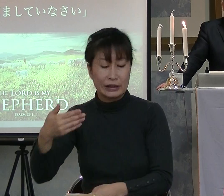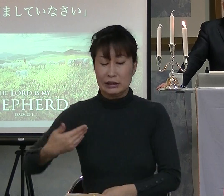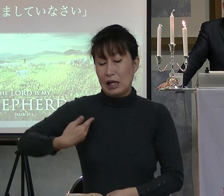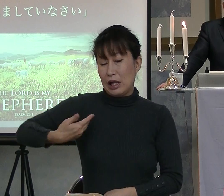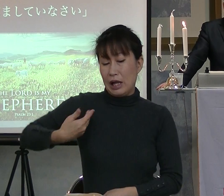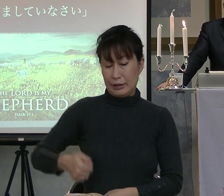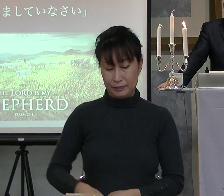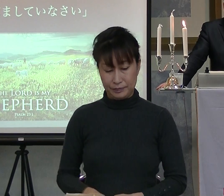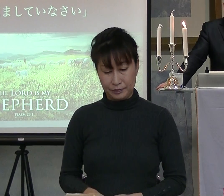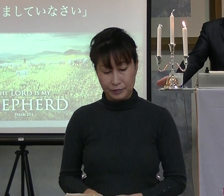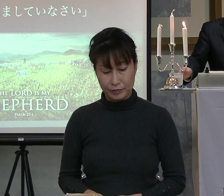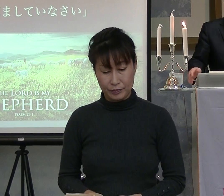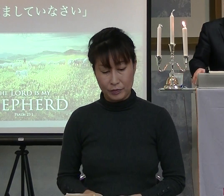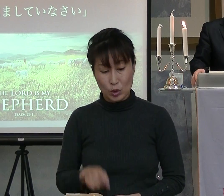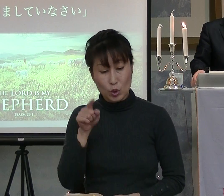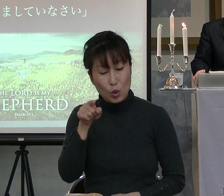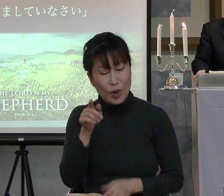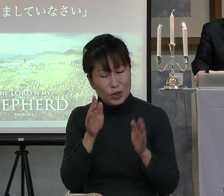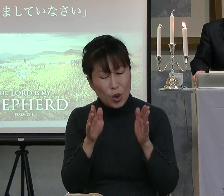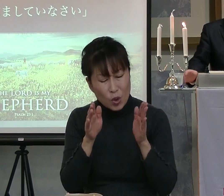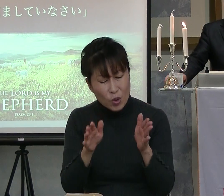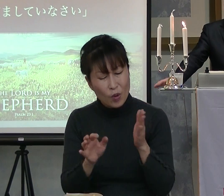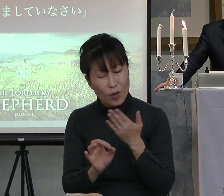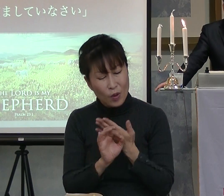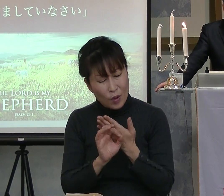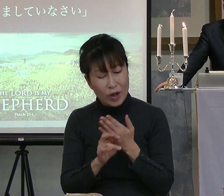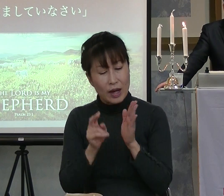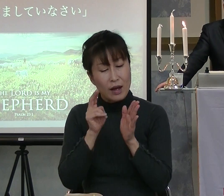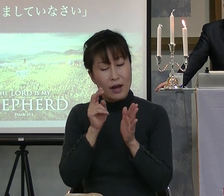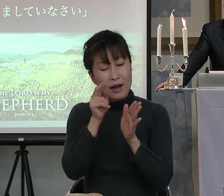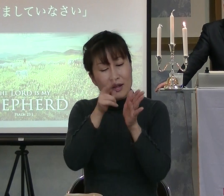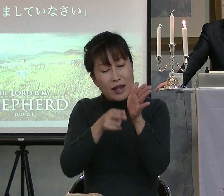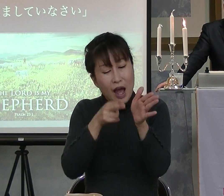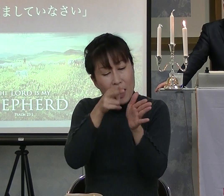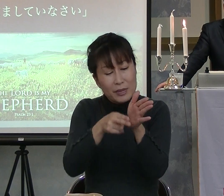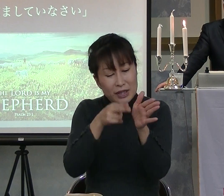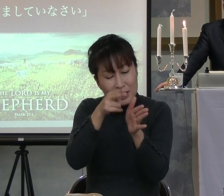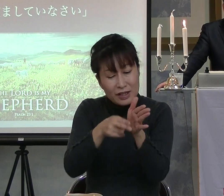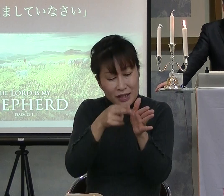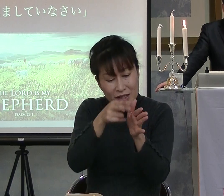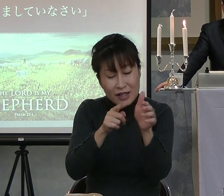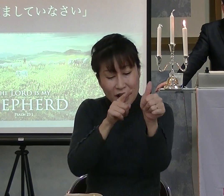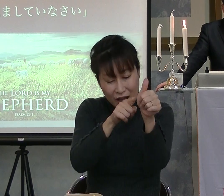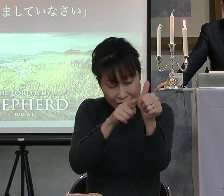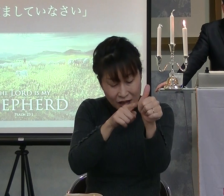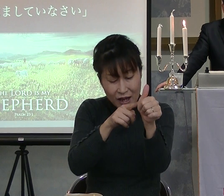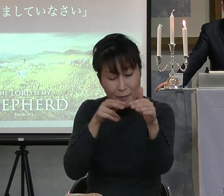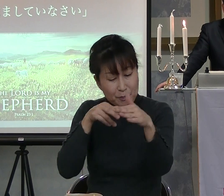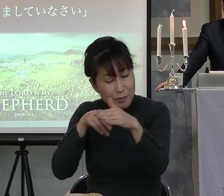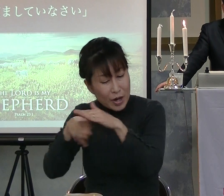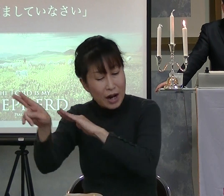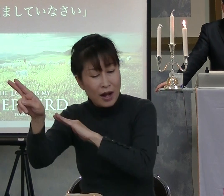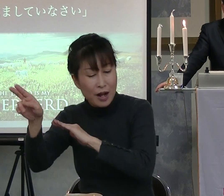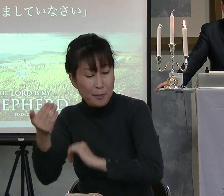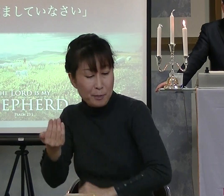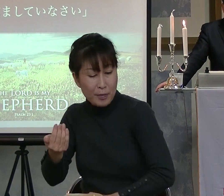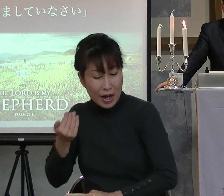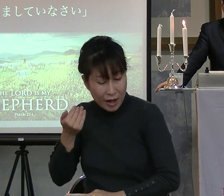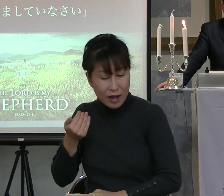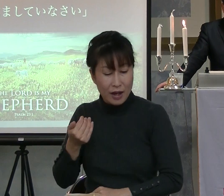。それはちょうど旅に立つ人が出かけ